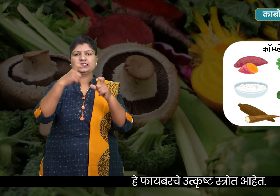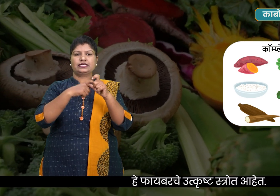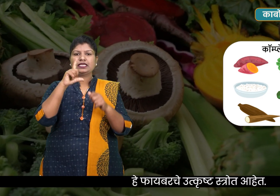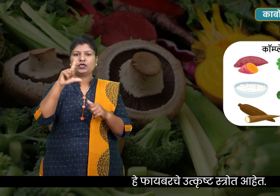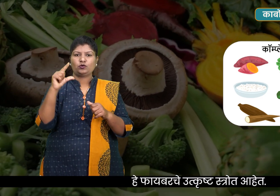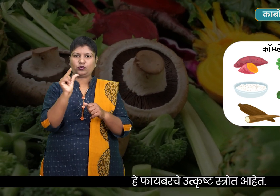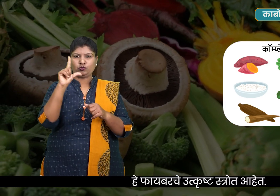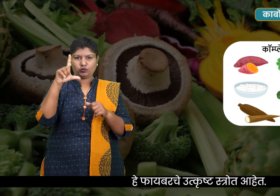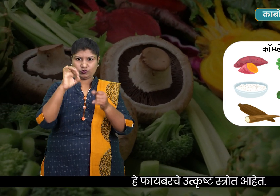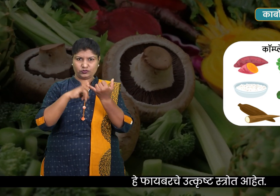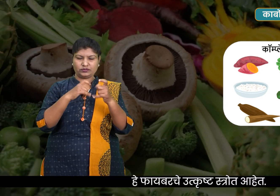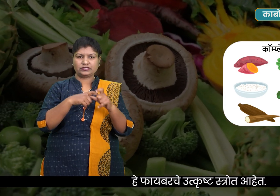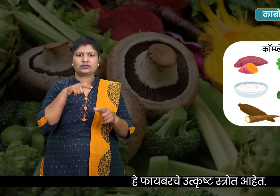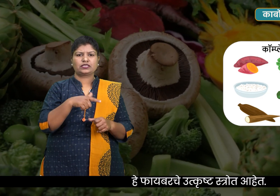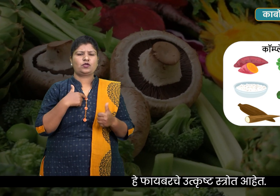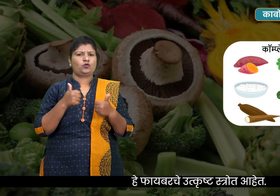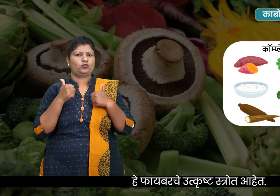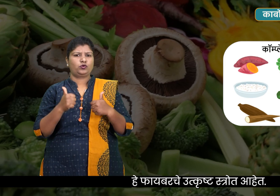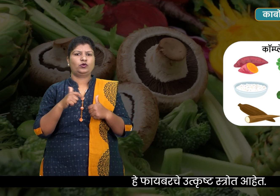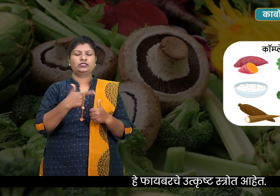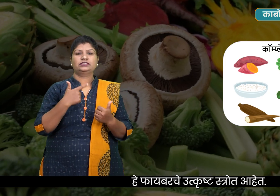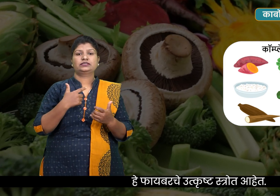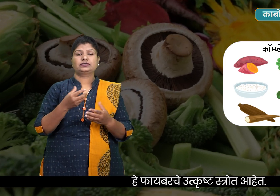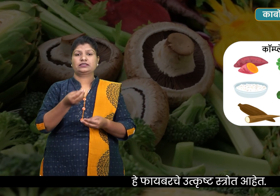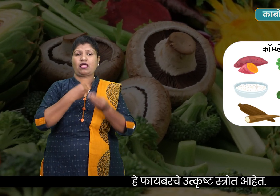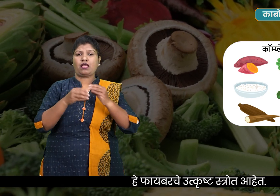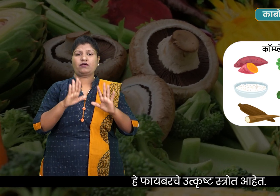हे फायबरचे उत्कृष्ट स्रोत आहेत.